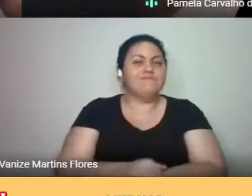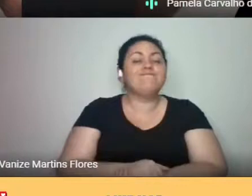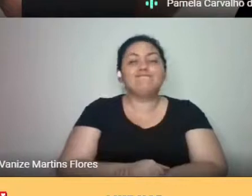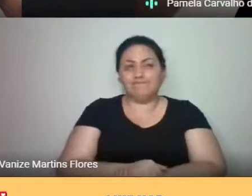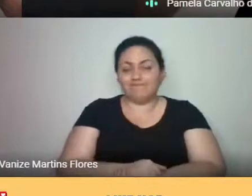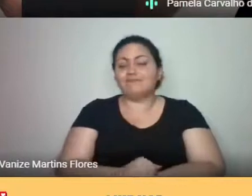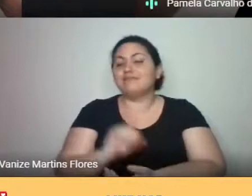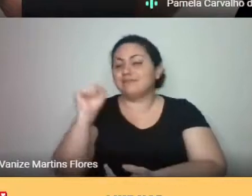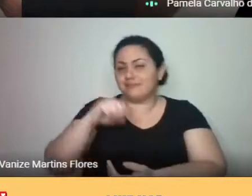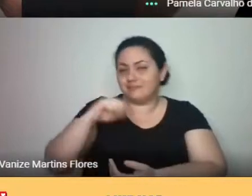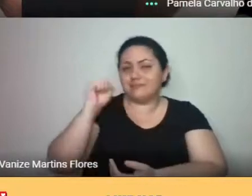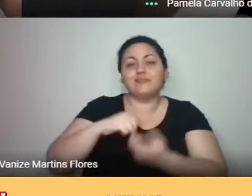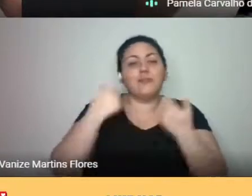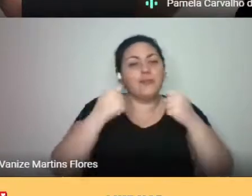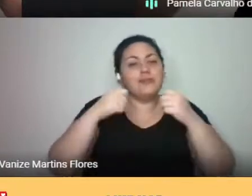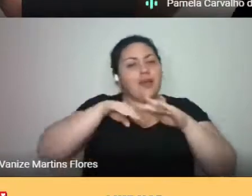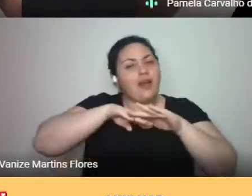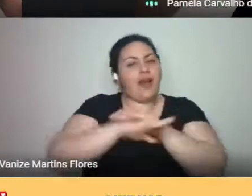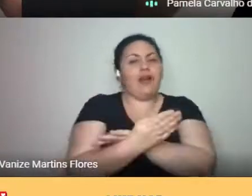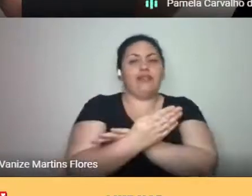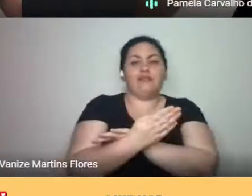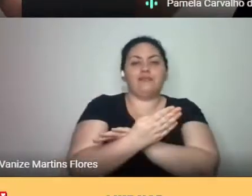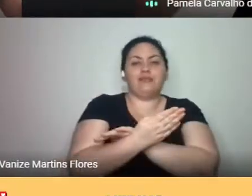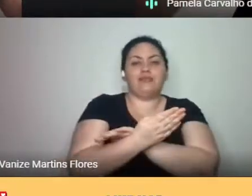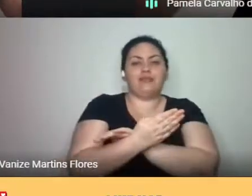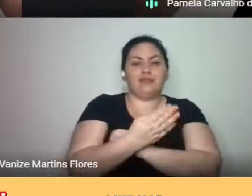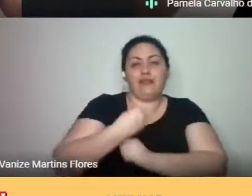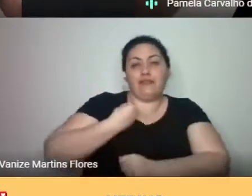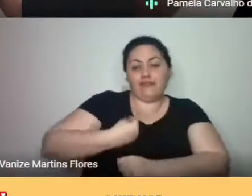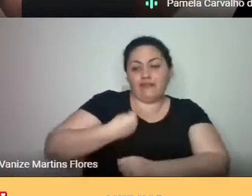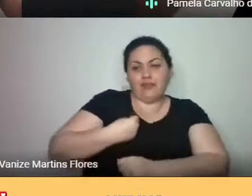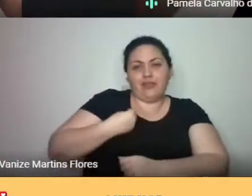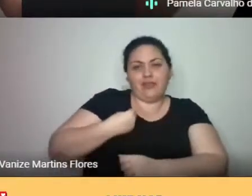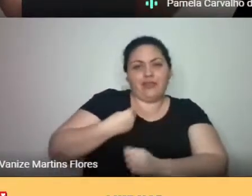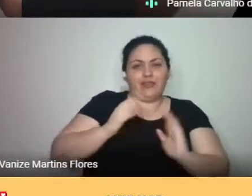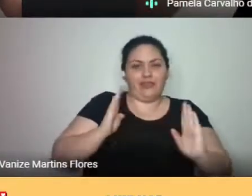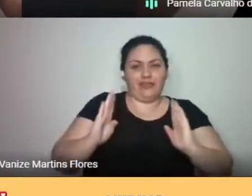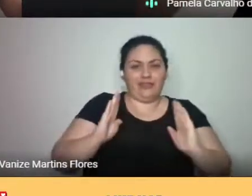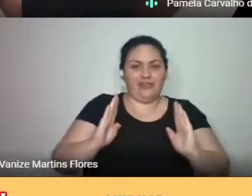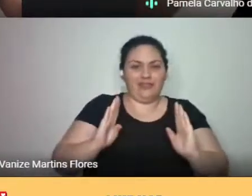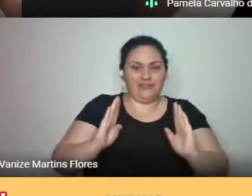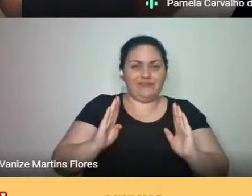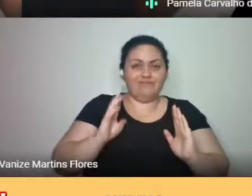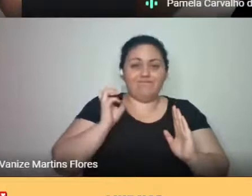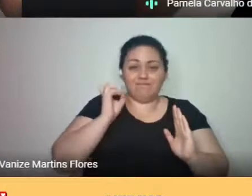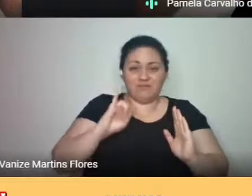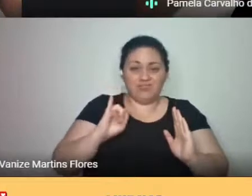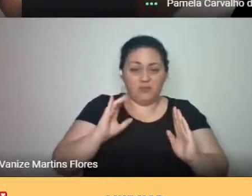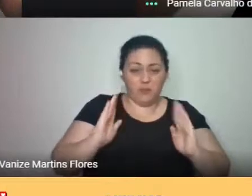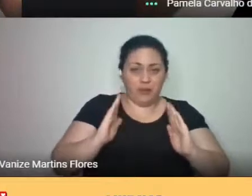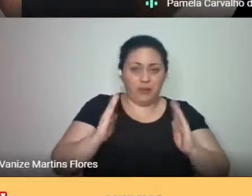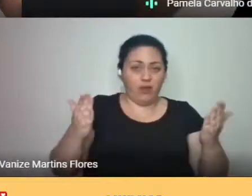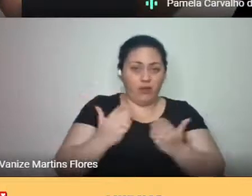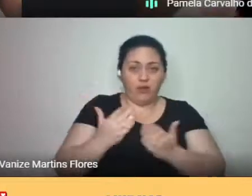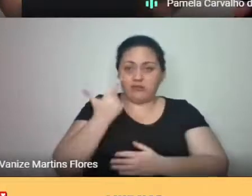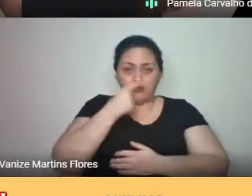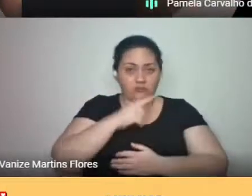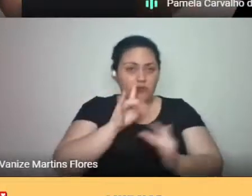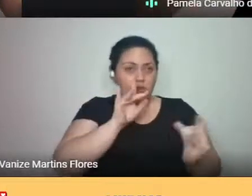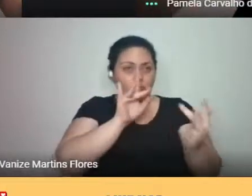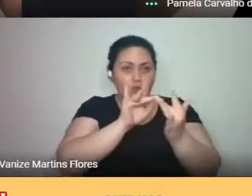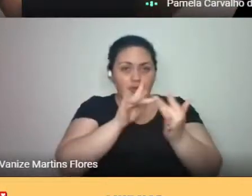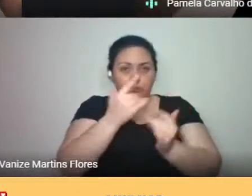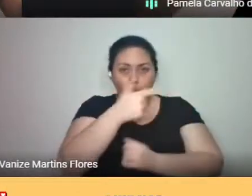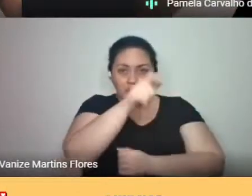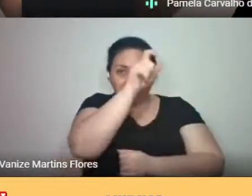isso adequando a tua realidade, né? Se a tua realidade não permite uma interação direta com outra pessoa, ela vai ter que